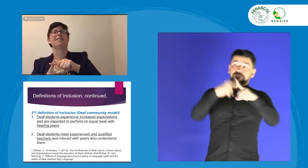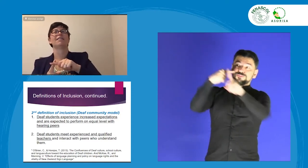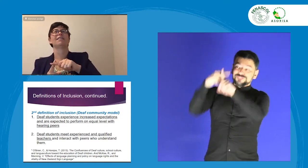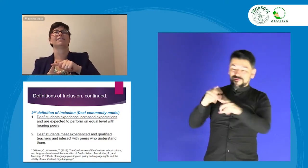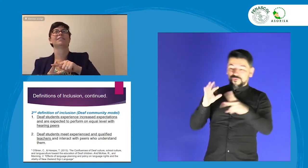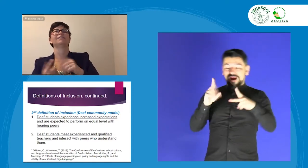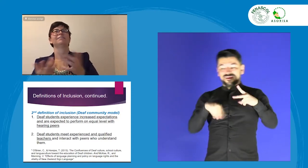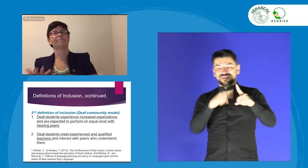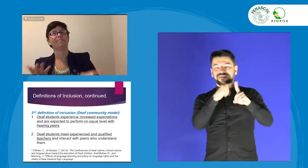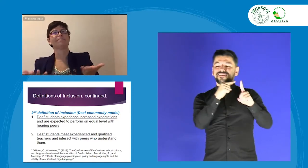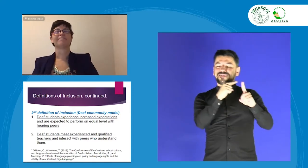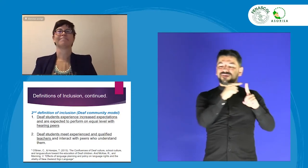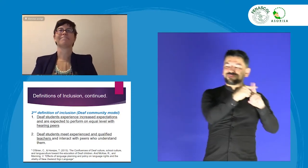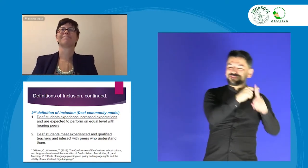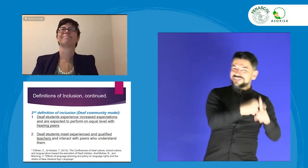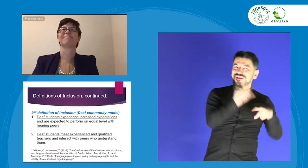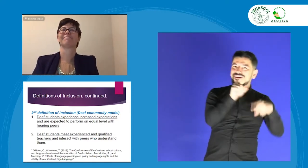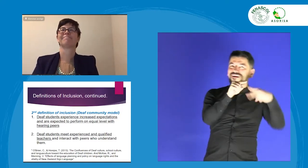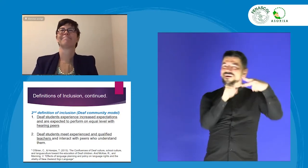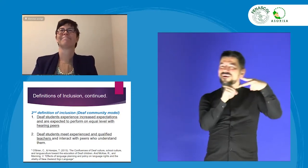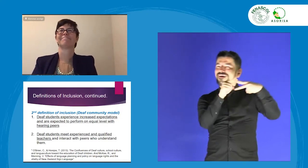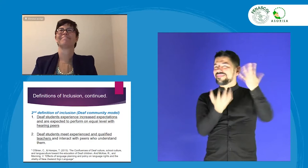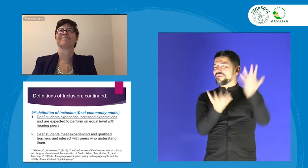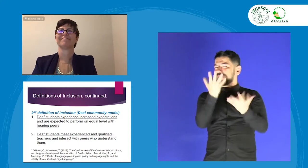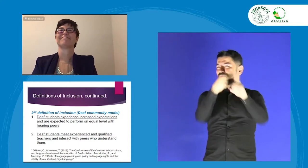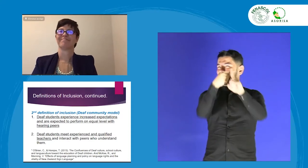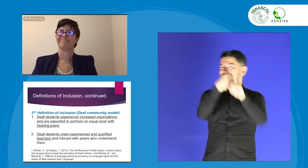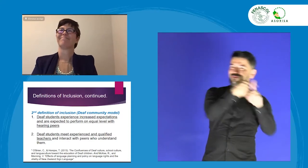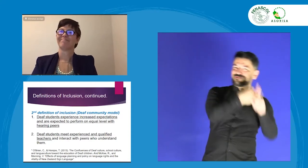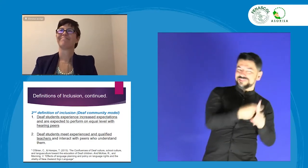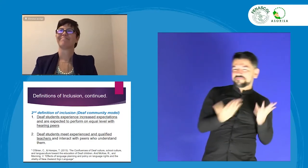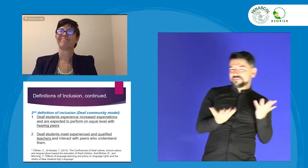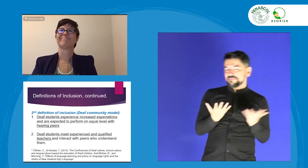y hacen que se motive al estudiante. Muy bien.